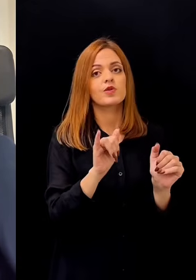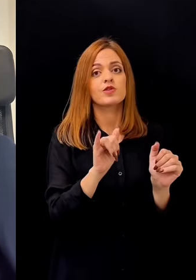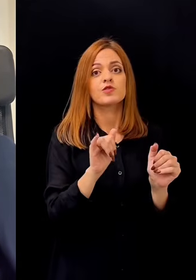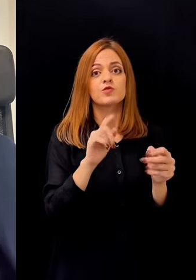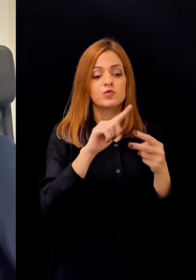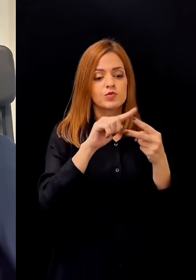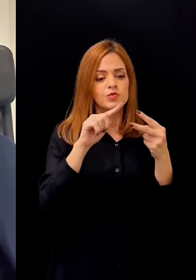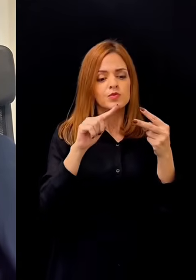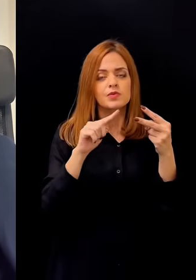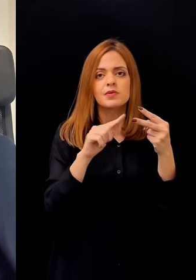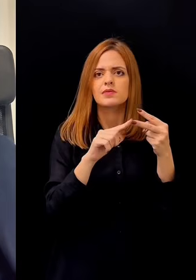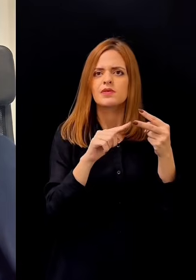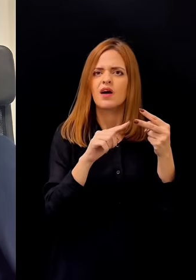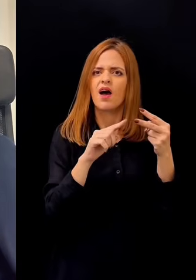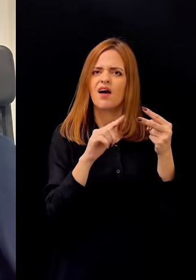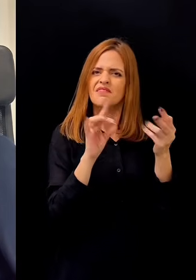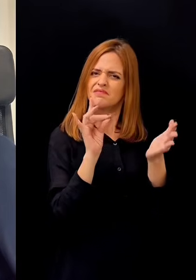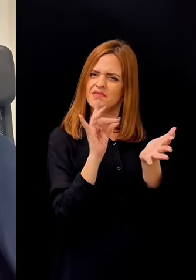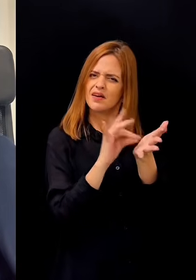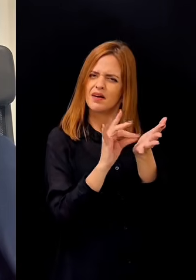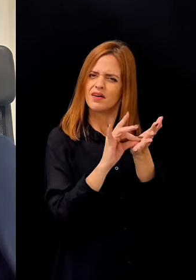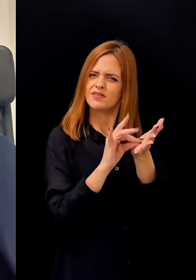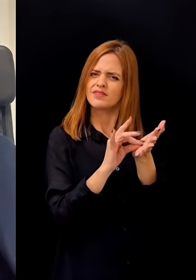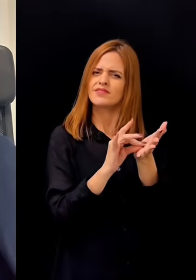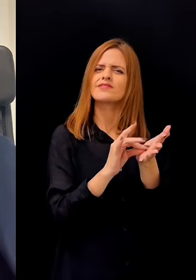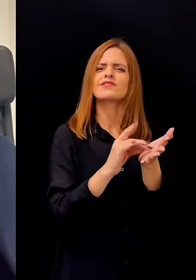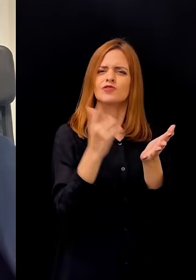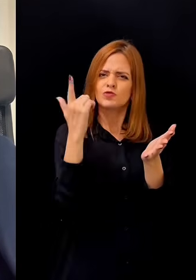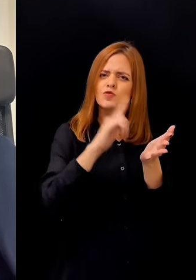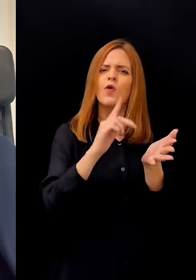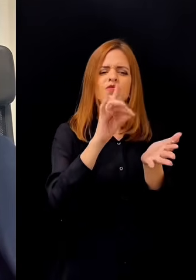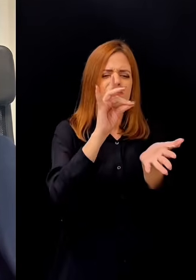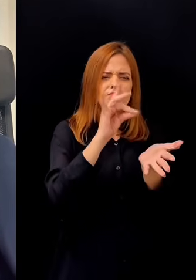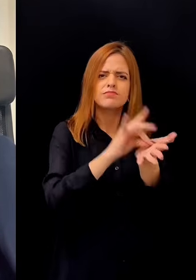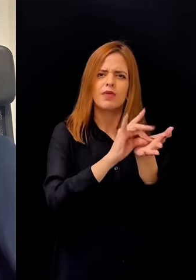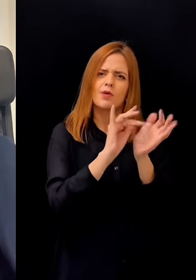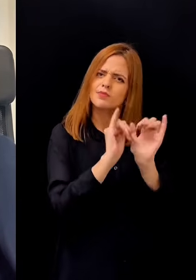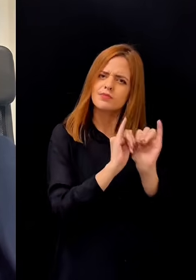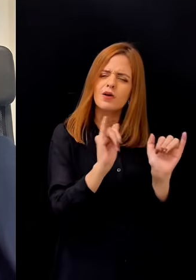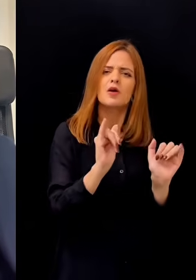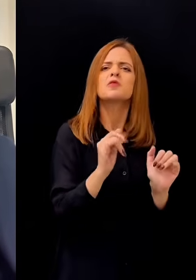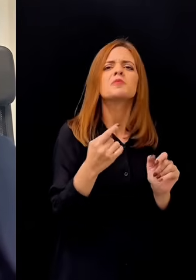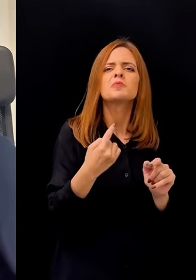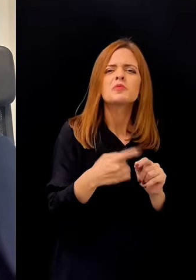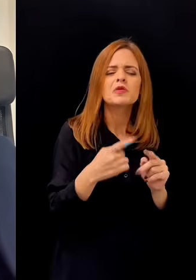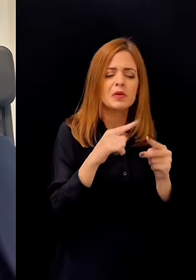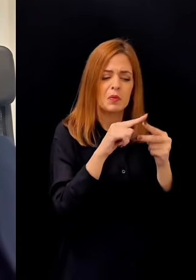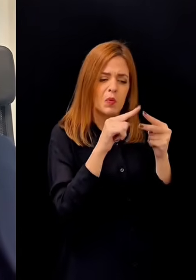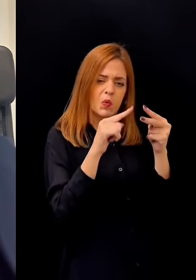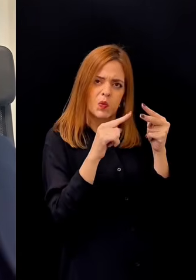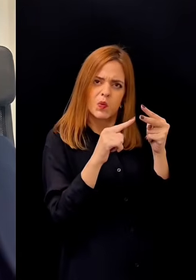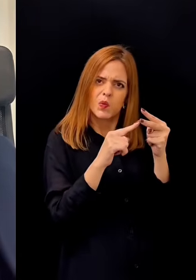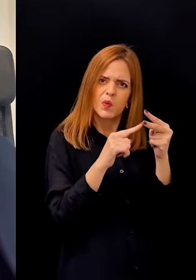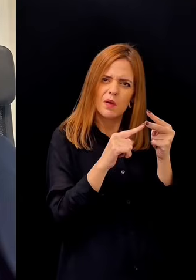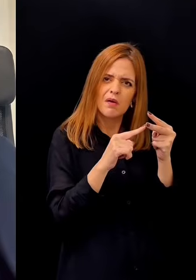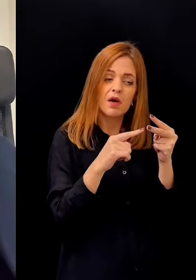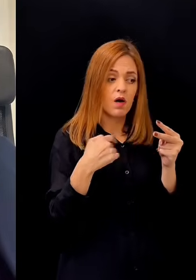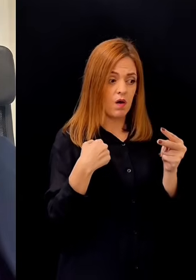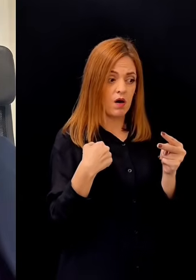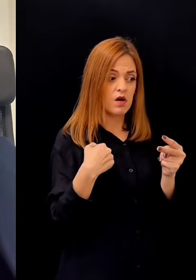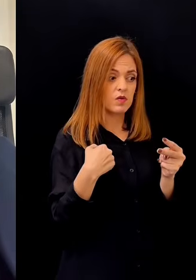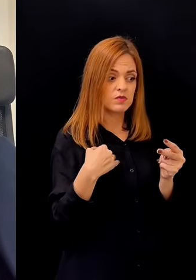vezes Jesus falou na verdade e na verdade te digo. Por que Jesus falou na